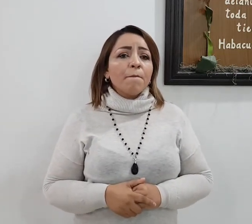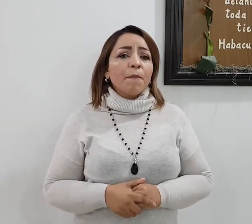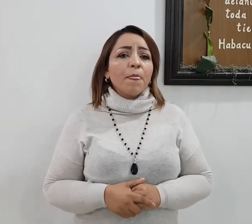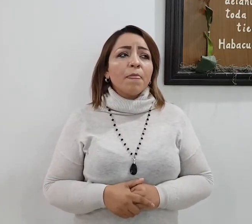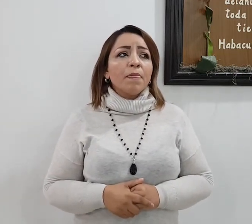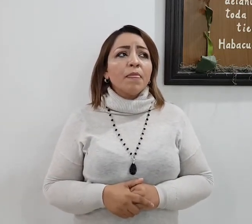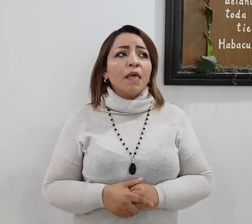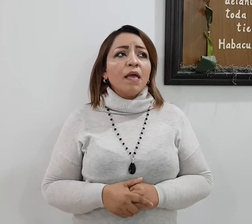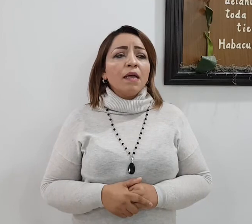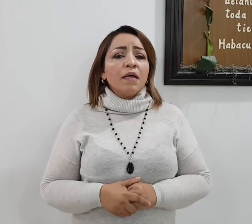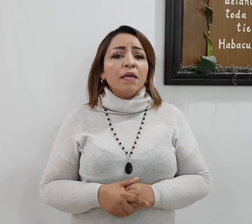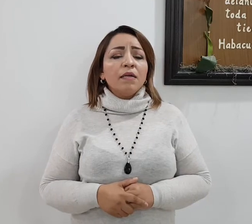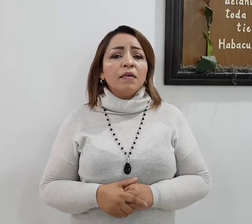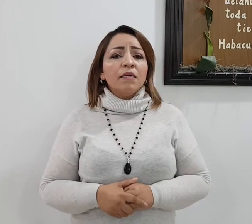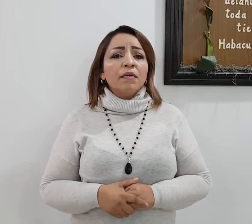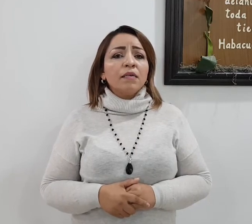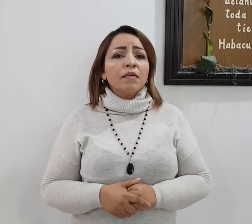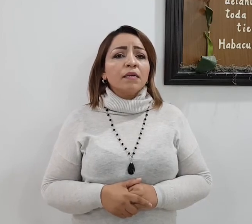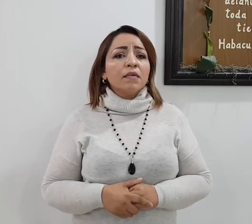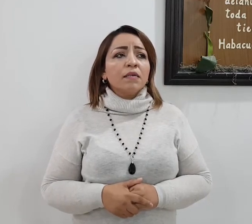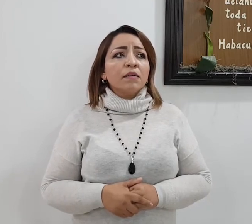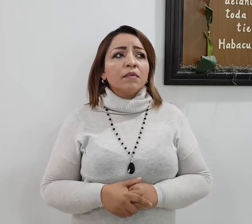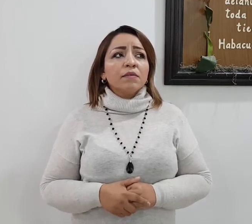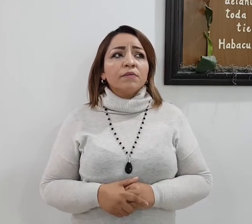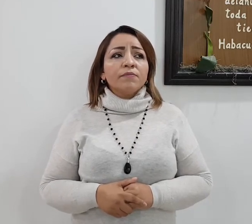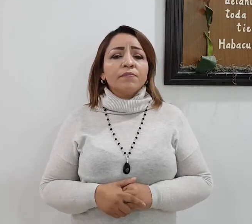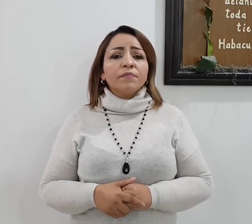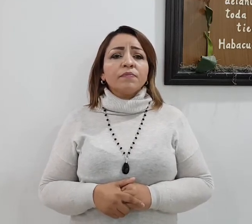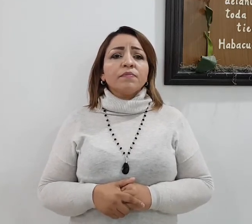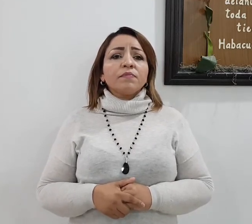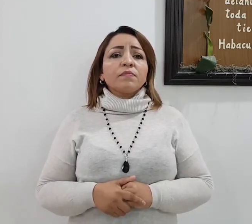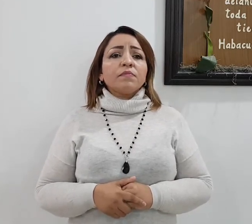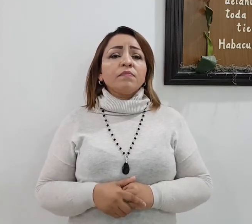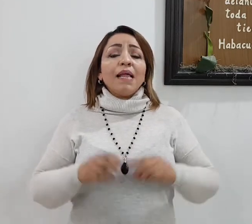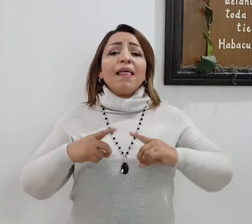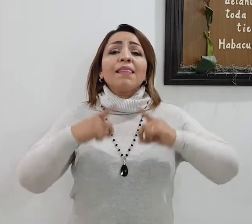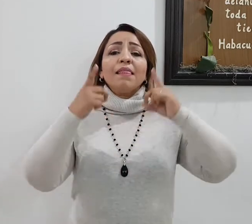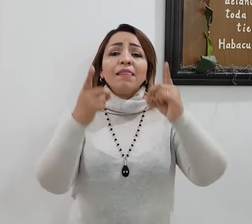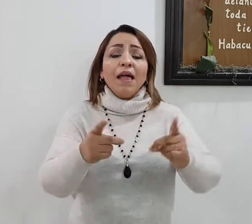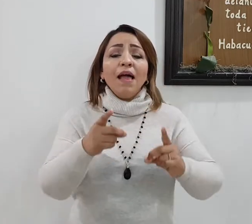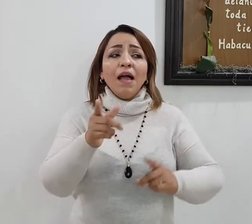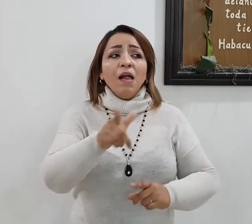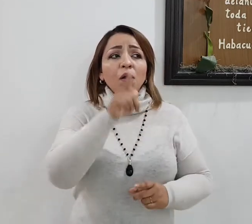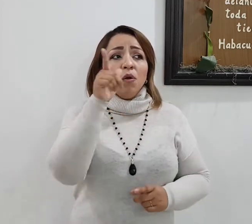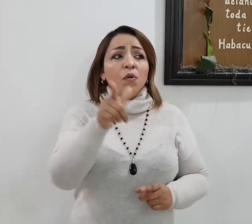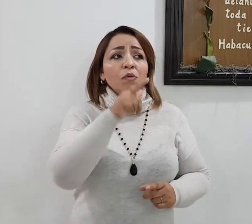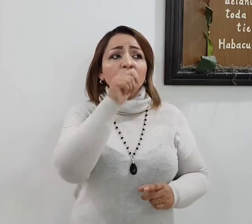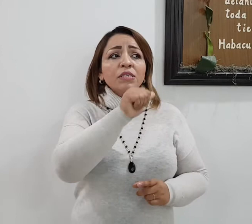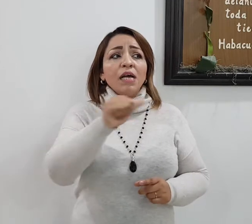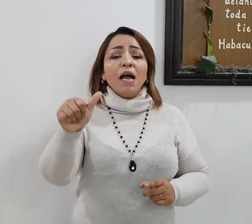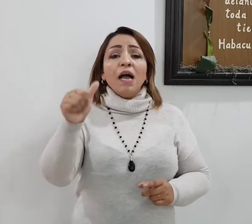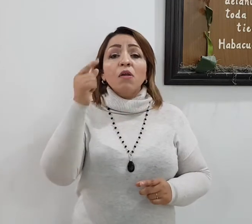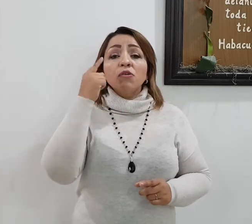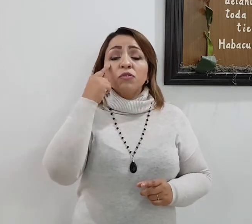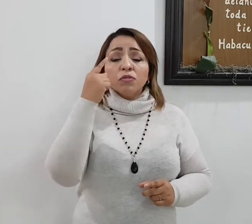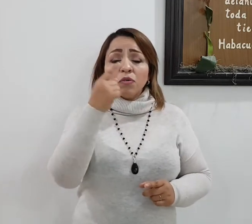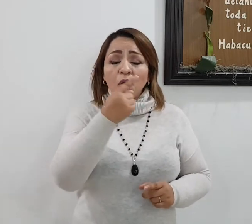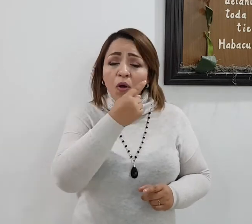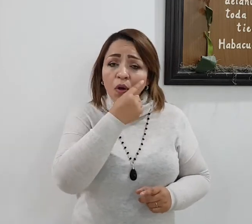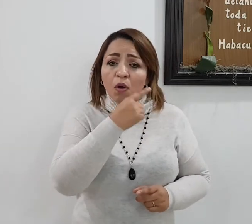¿No lo tienen ahí? Da luz a los ojos, alumbra, hermanos. ¿Y cuántas veces nos hemos acercado